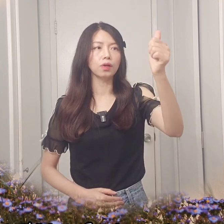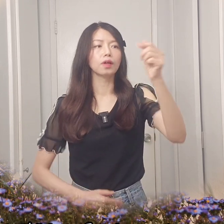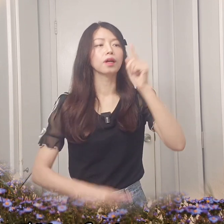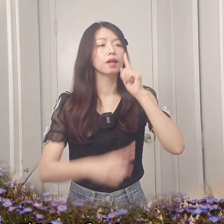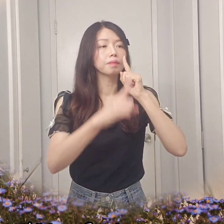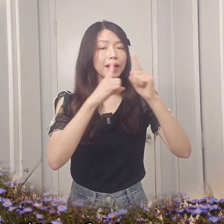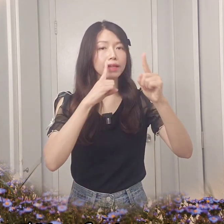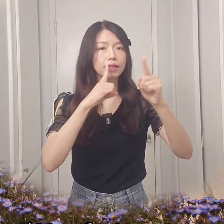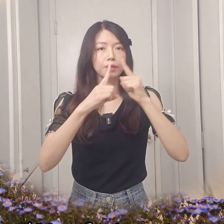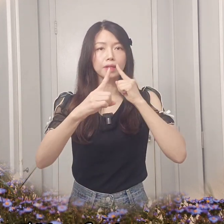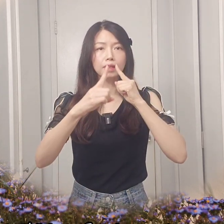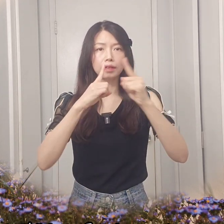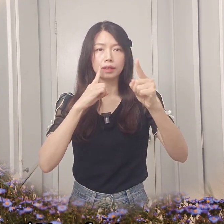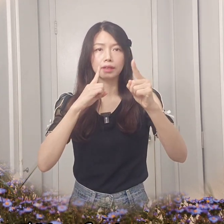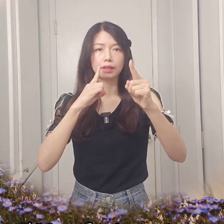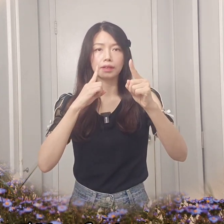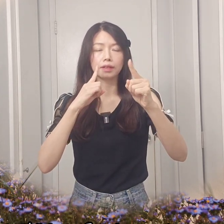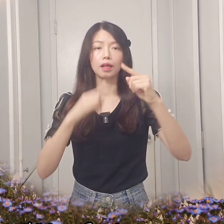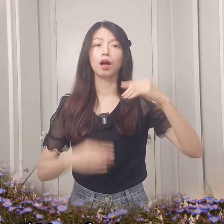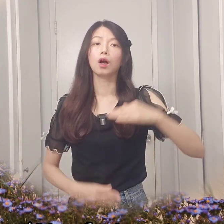주 말씀은